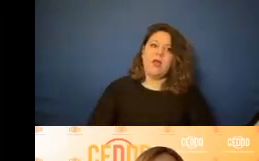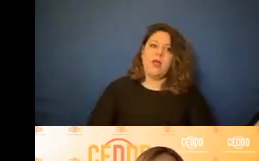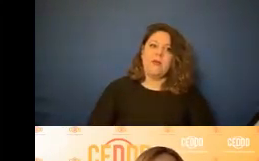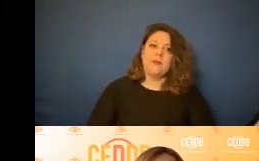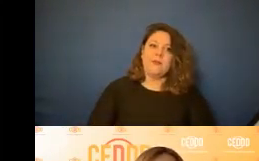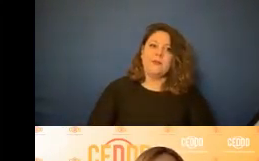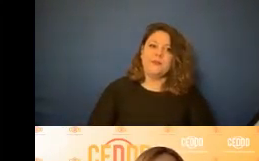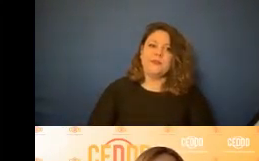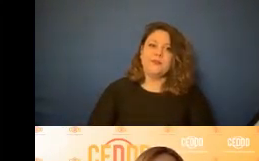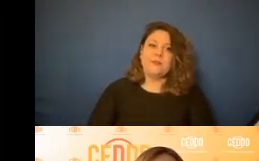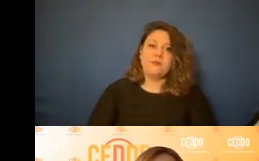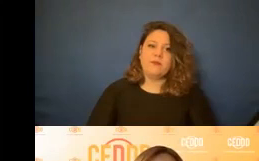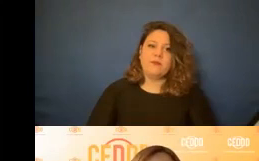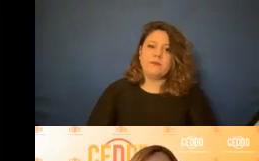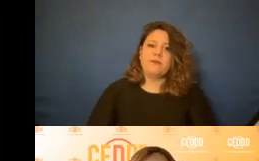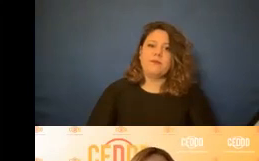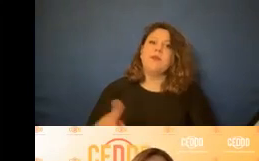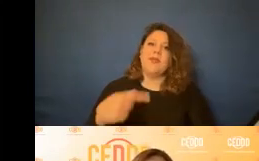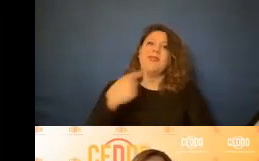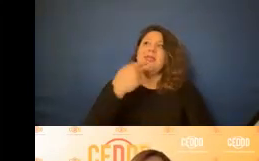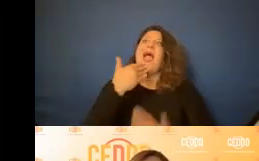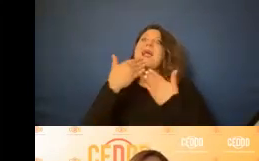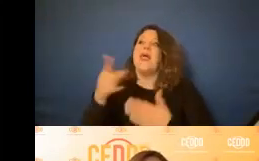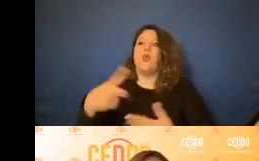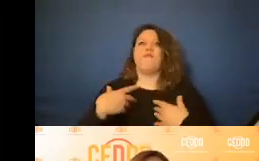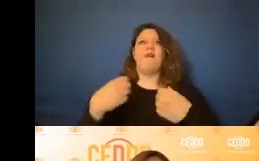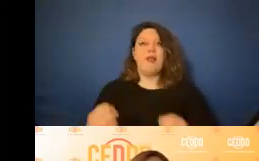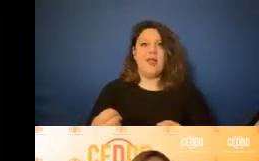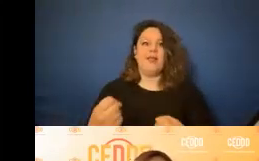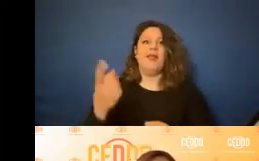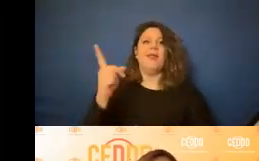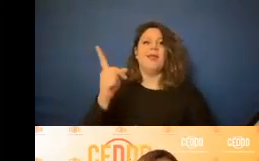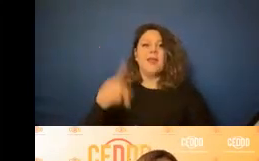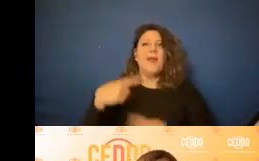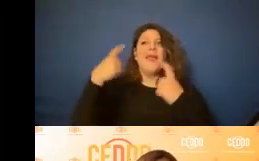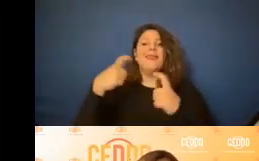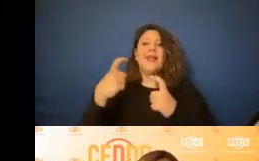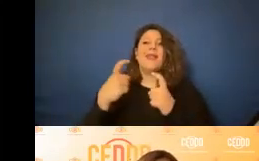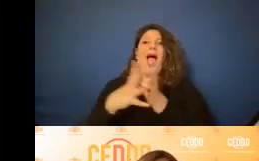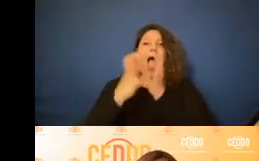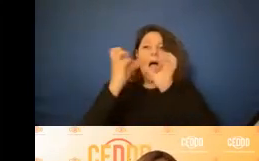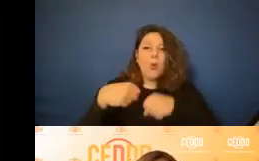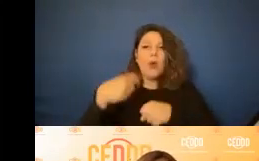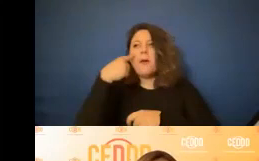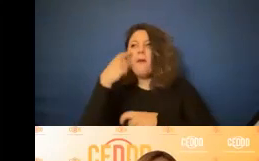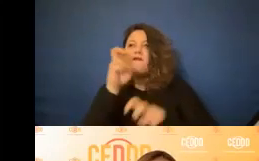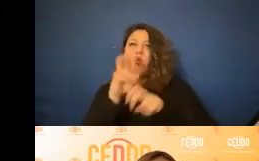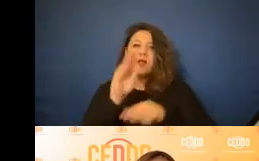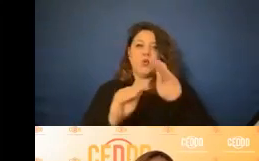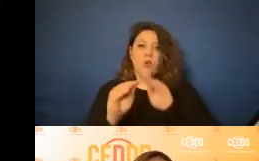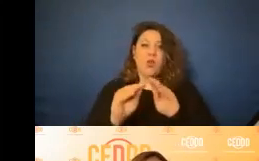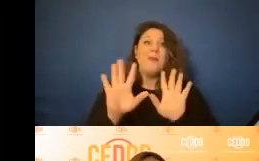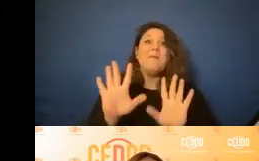acuerdo? Agradecerle la valentía, acordar soluciones con él de cómo hacerle, mostrarle nuestro apoyo. Y lo que nunca le digamos es, no hagas caso, por